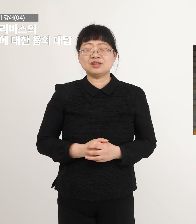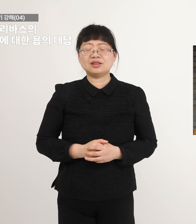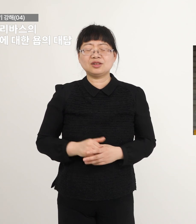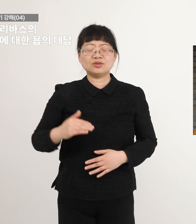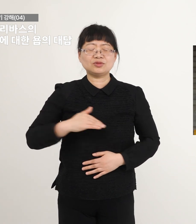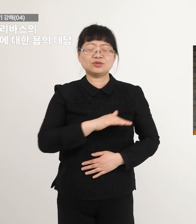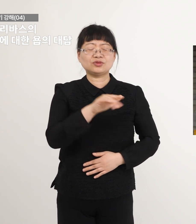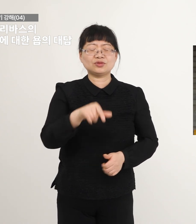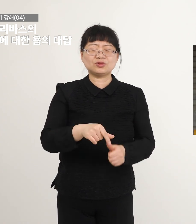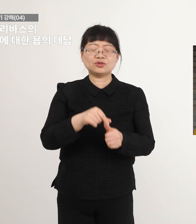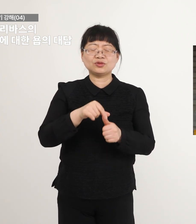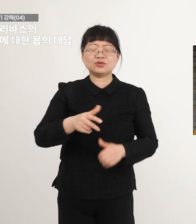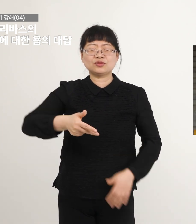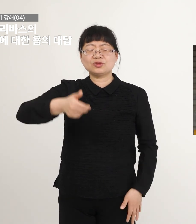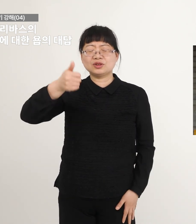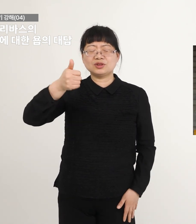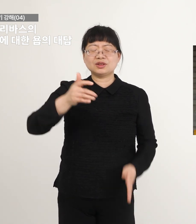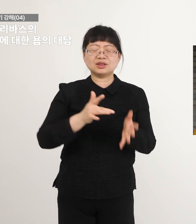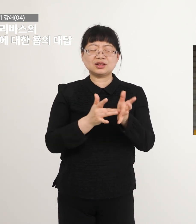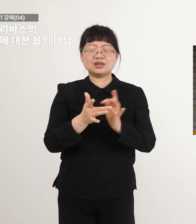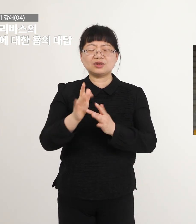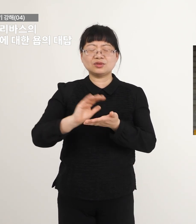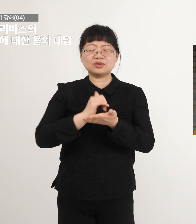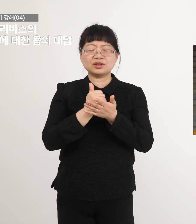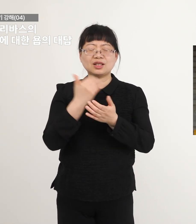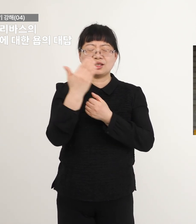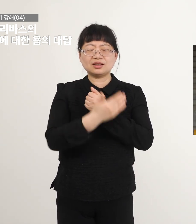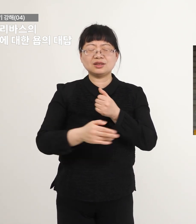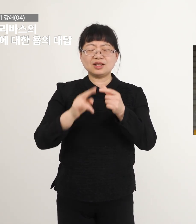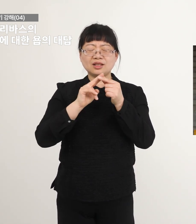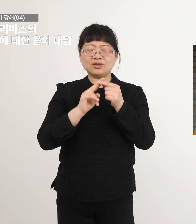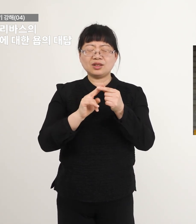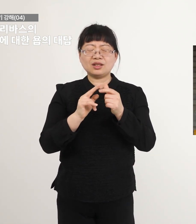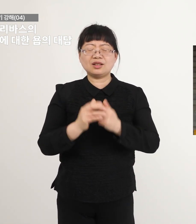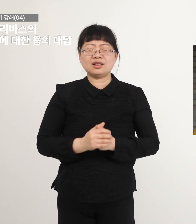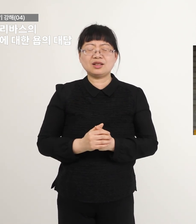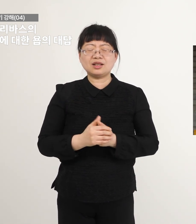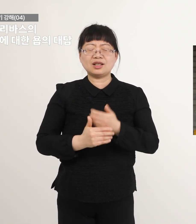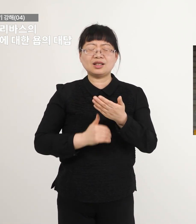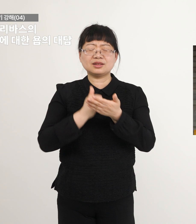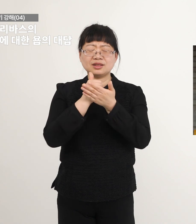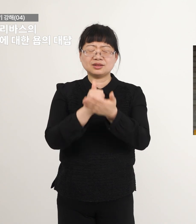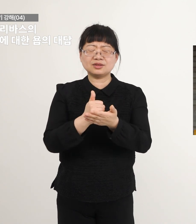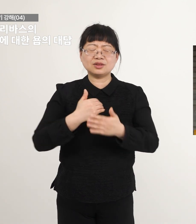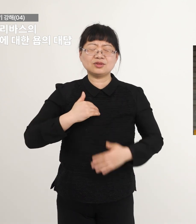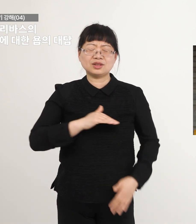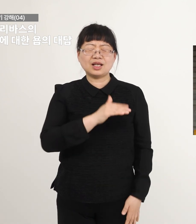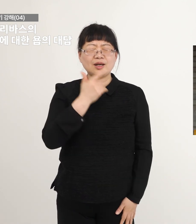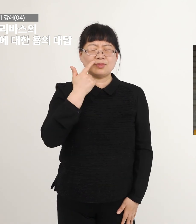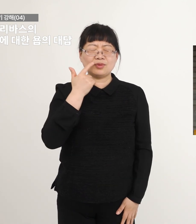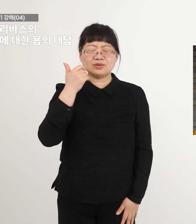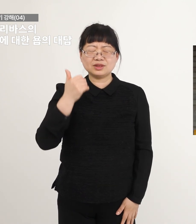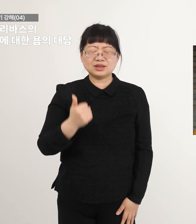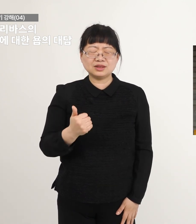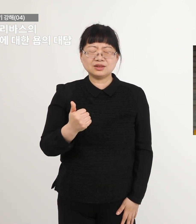지금은 우리 구주 예수 그리스도의 은혜와 하나님 우리